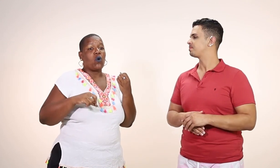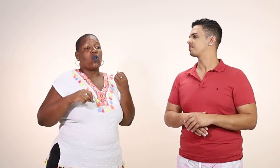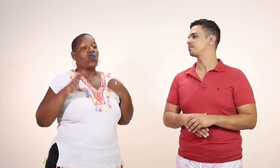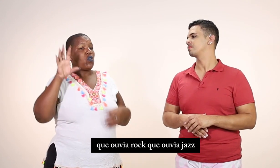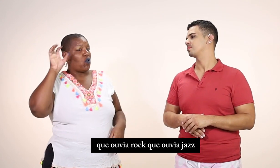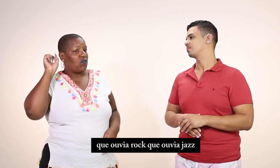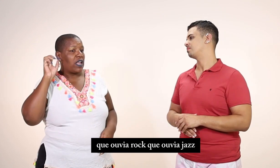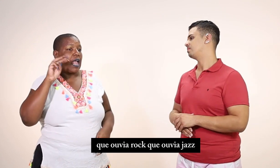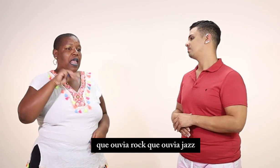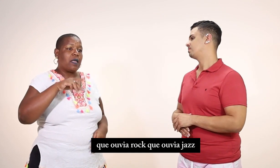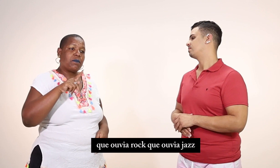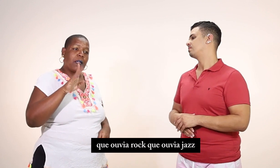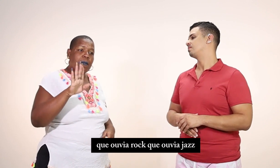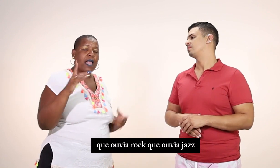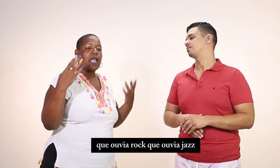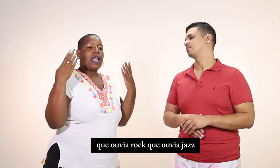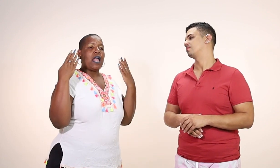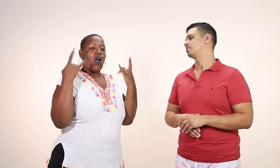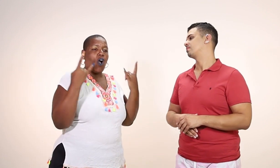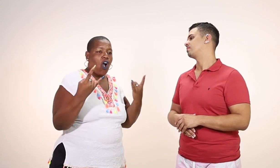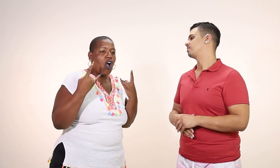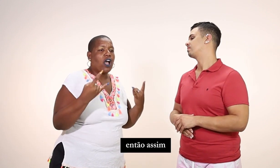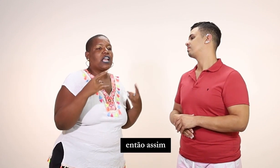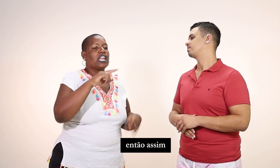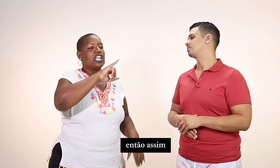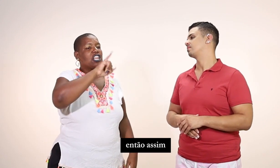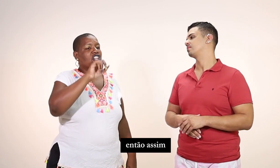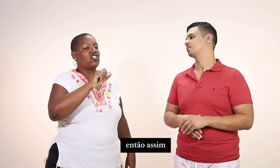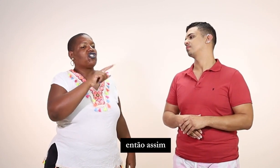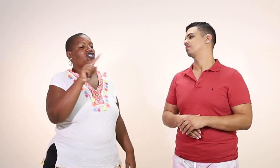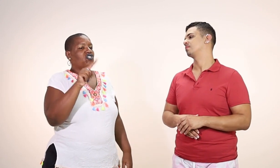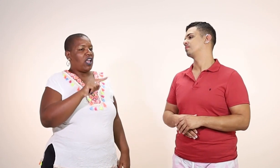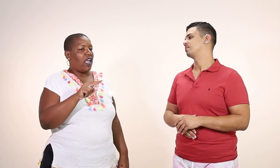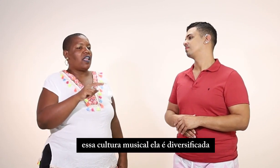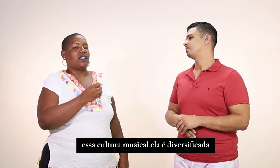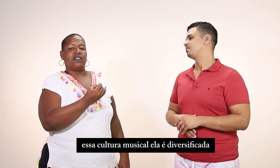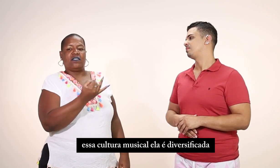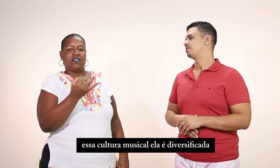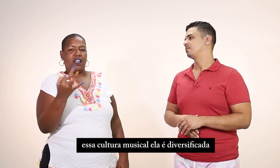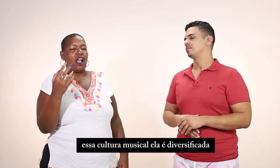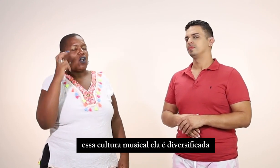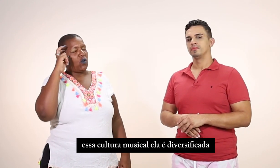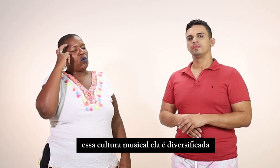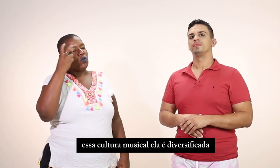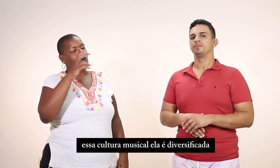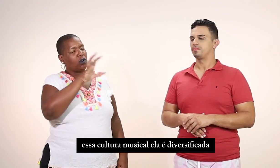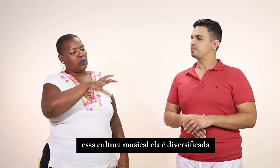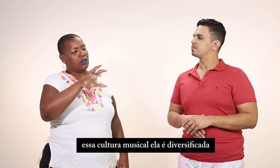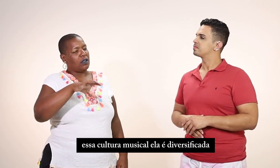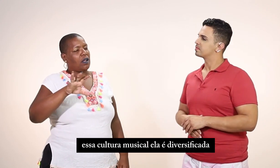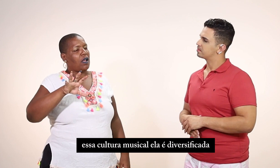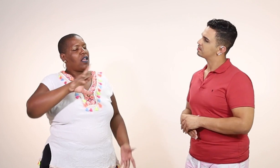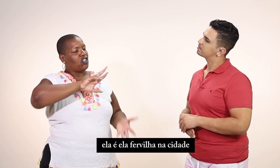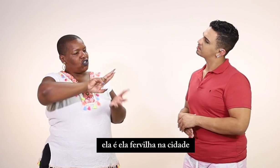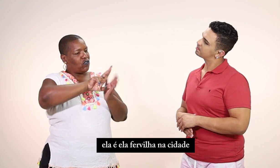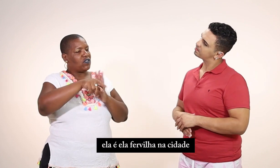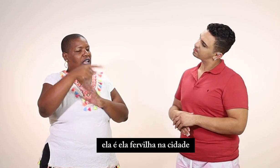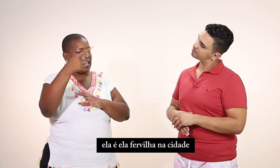MPB, que ouvia rock, que ouvia jazz. Então, assim, essa cultura musical ela é diversificada,